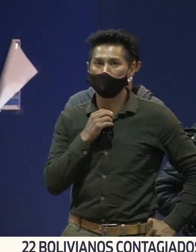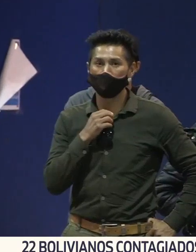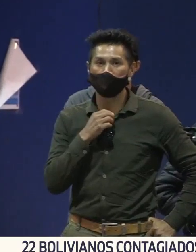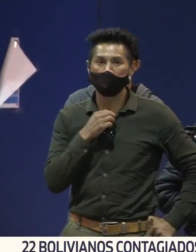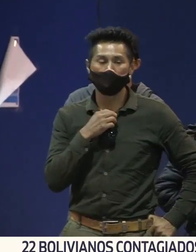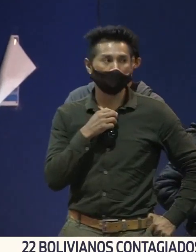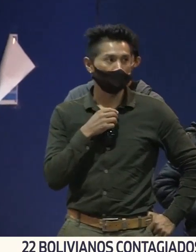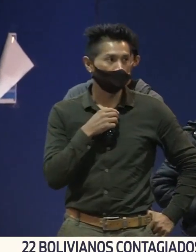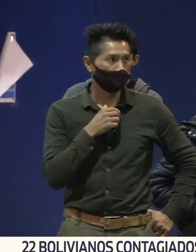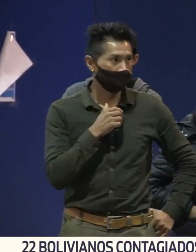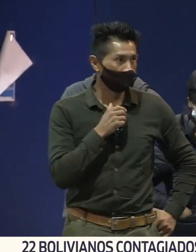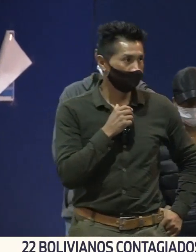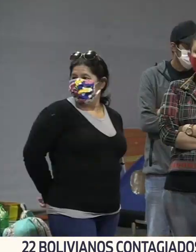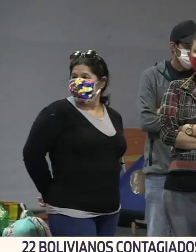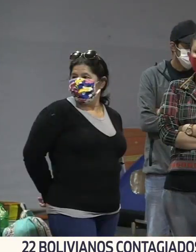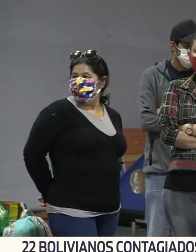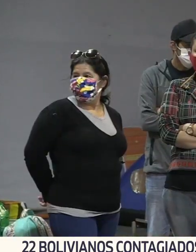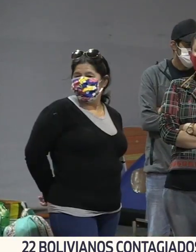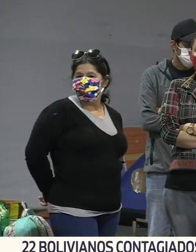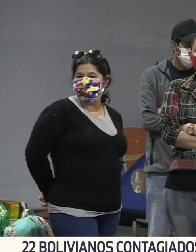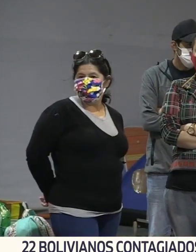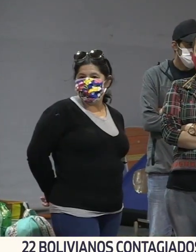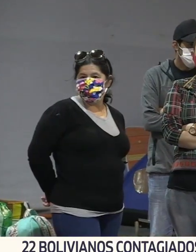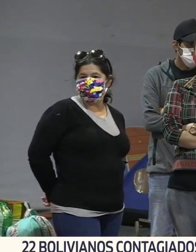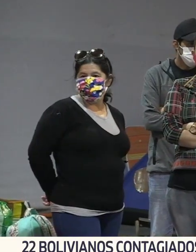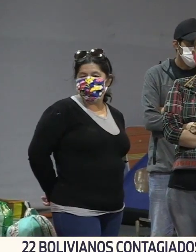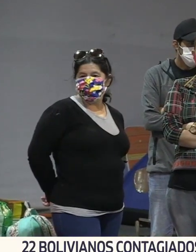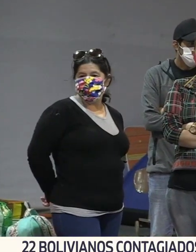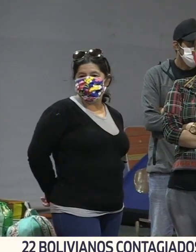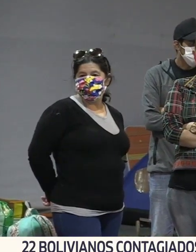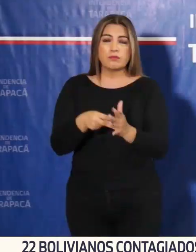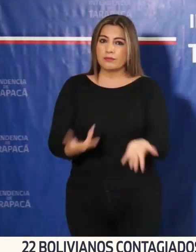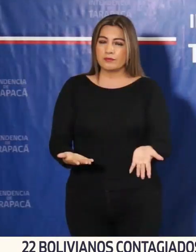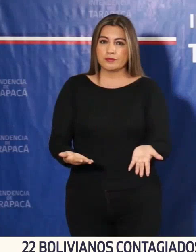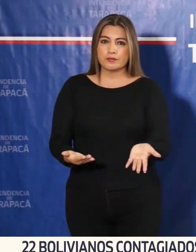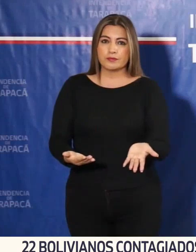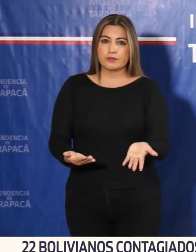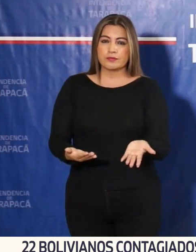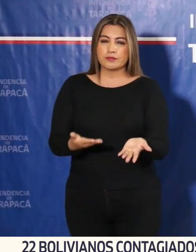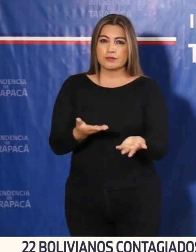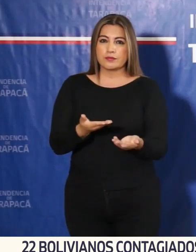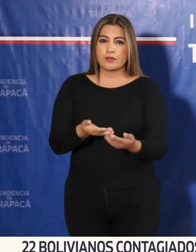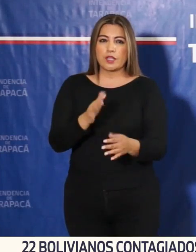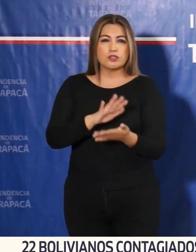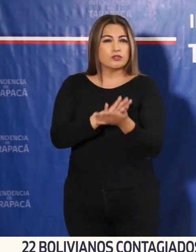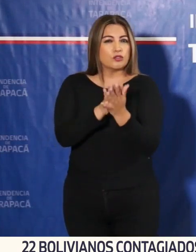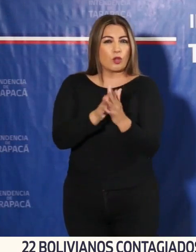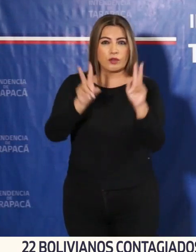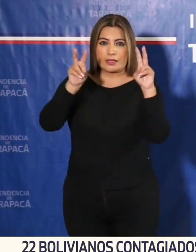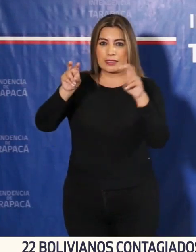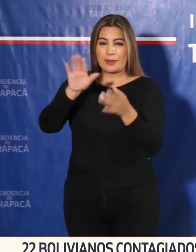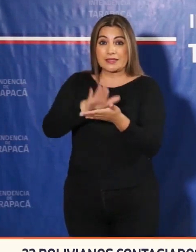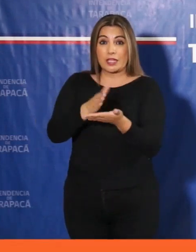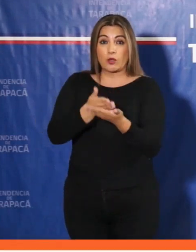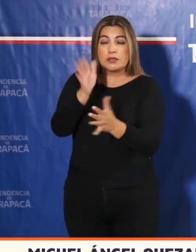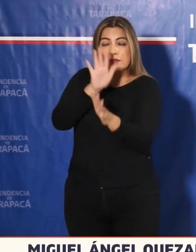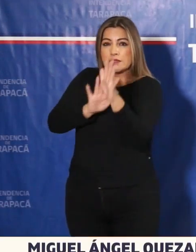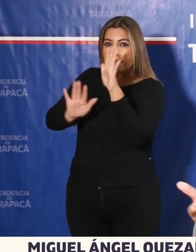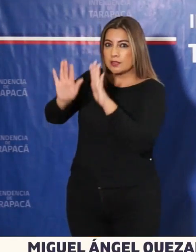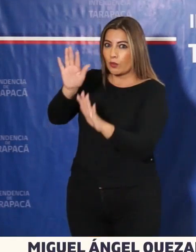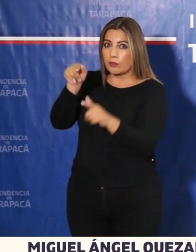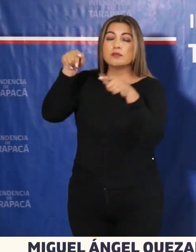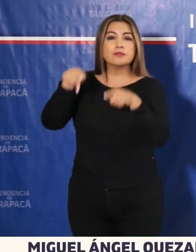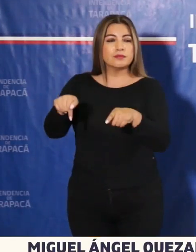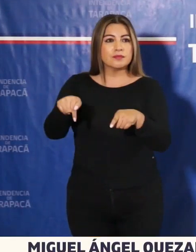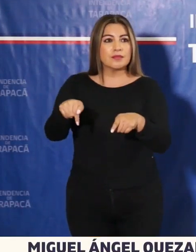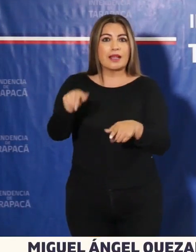Tarapacá, 22 de ellos dieron positivo por coronavirus. Habíamos tomado todos los resguardos necesarios de salud, pero